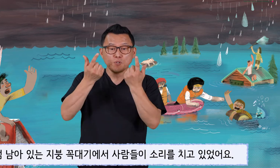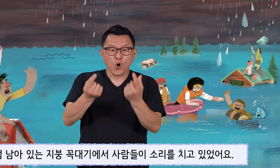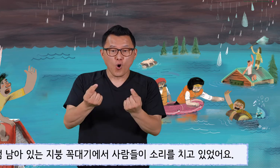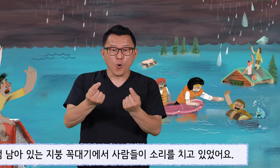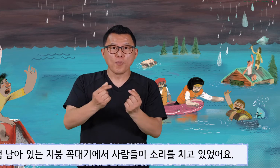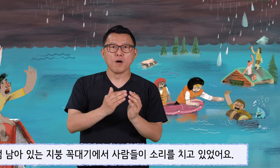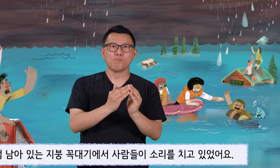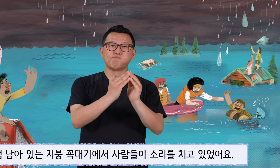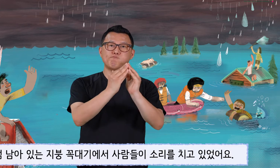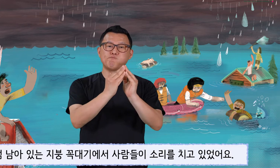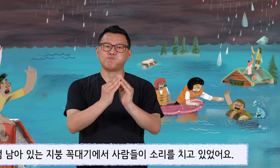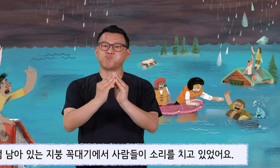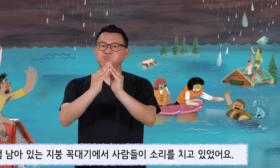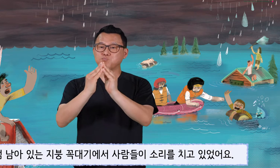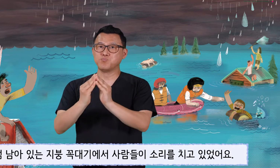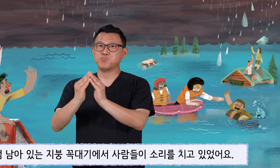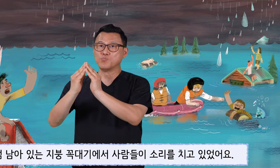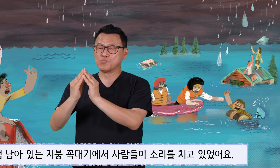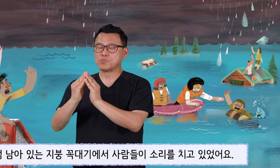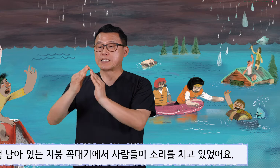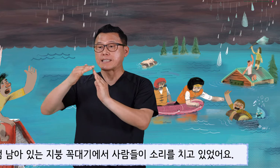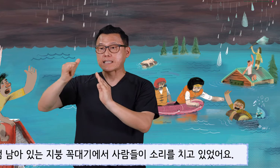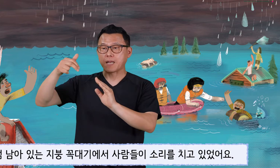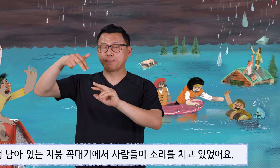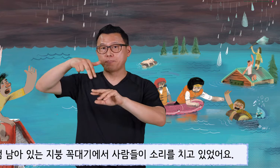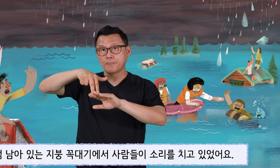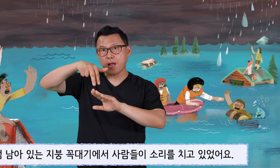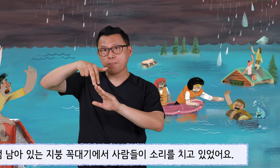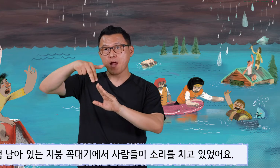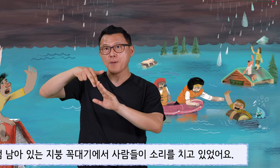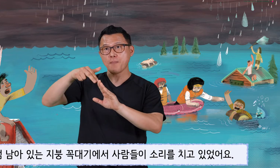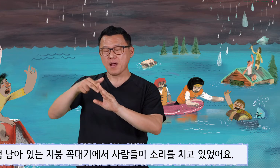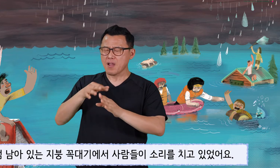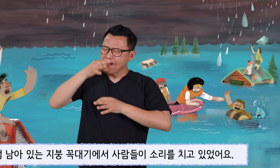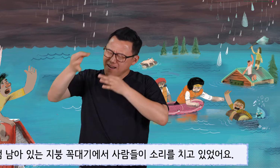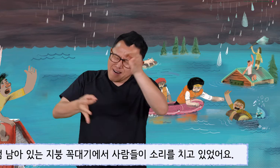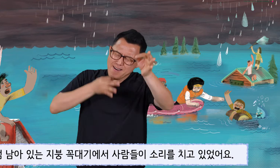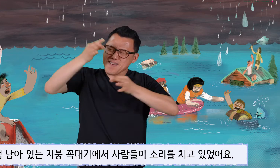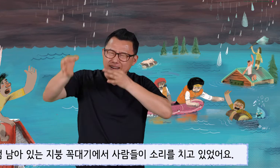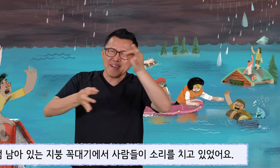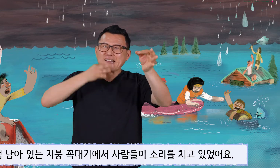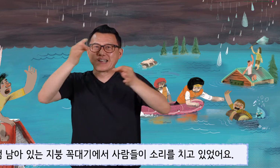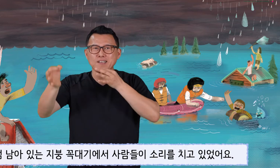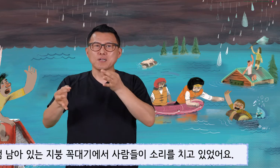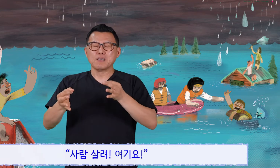섬처럼 남아있는 지붕 꼭대기에서 사람들이 소리를 치고 있었어요.